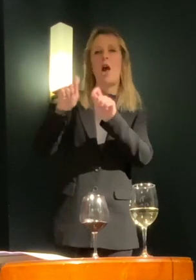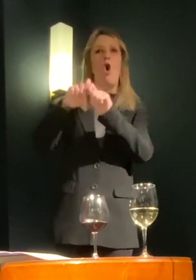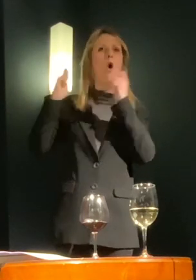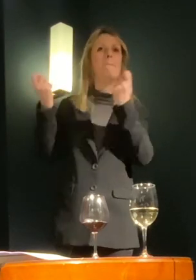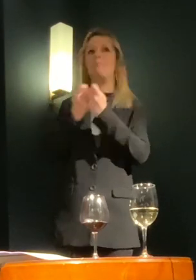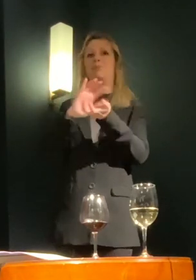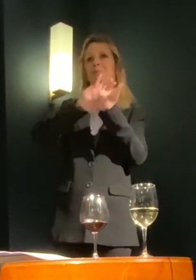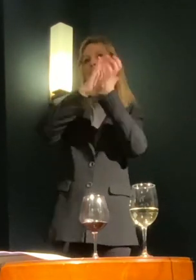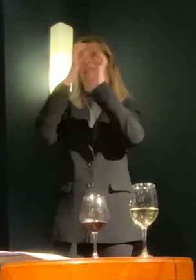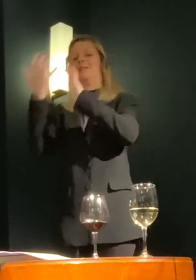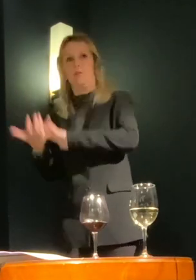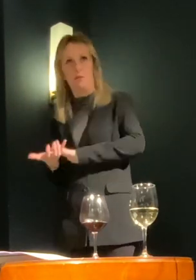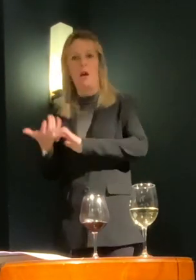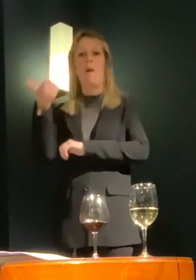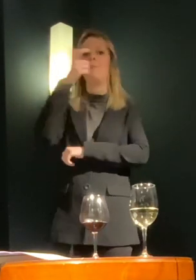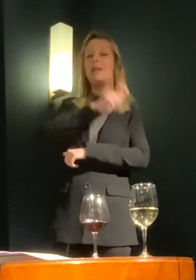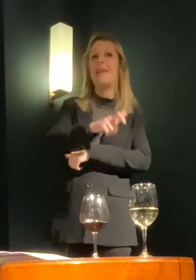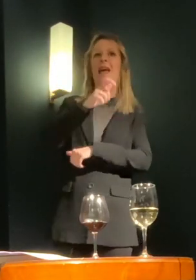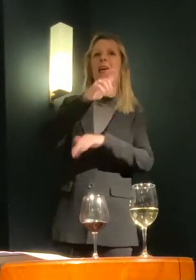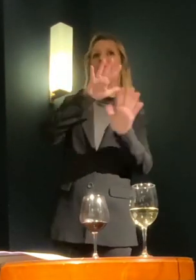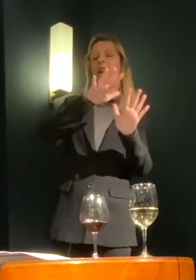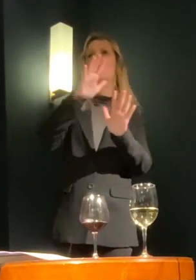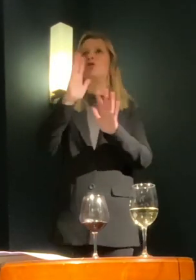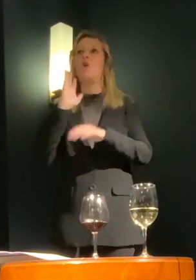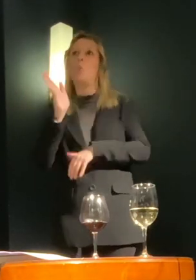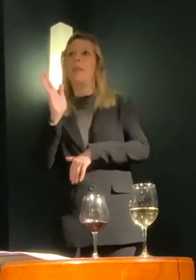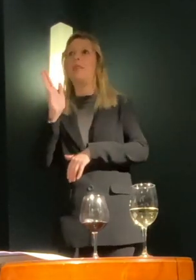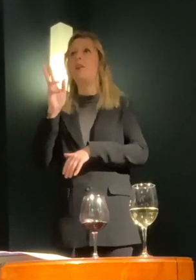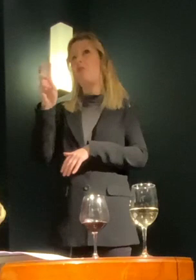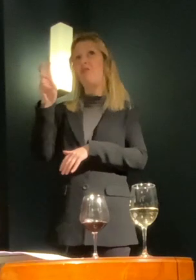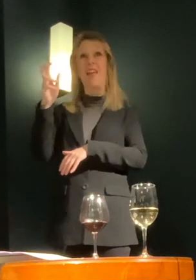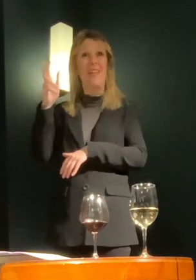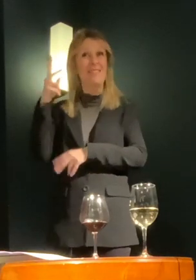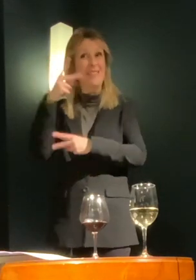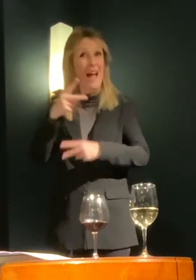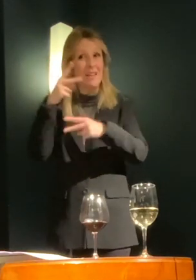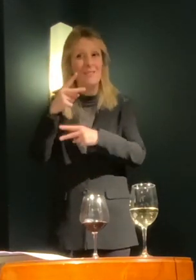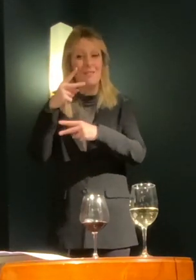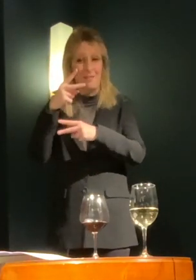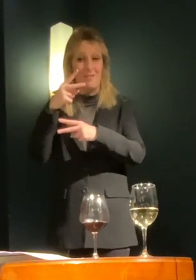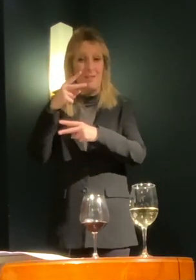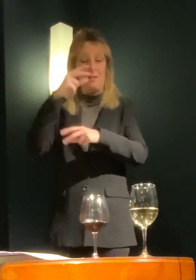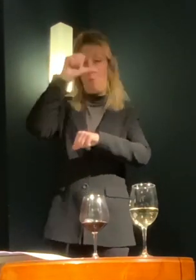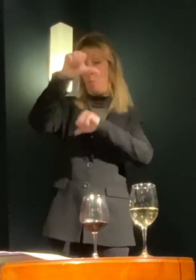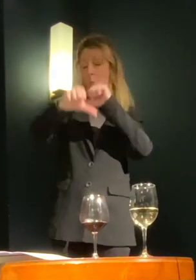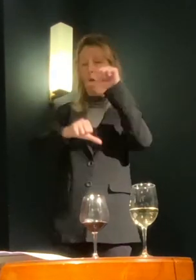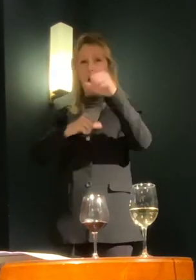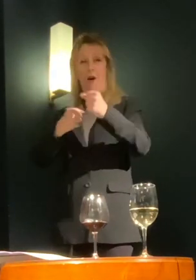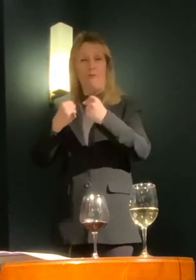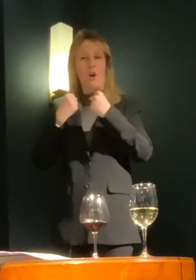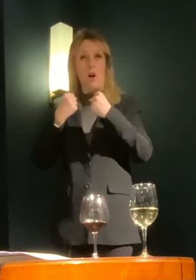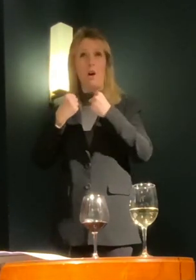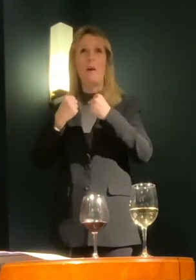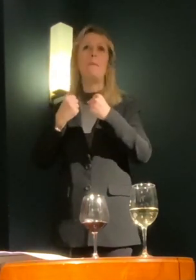Perché comunque questi 10, 15, 20 anni sono stati, ci sono stati dei cambiamenti molto drastici a livello di mezzi